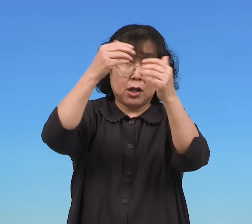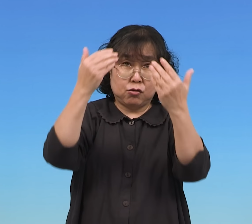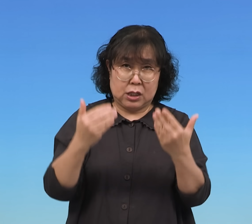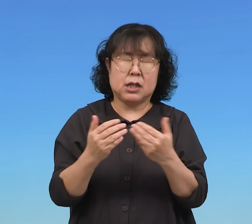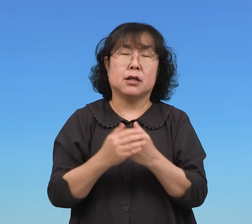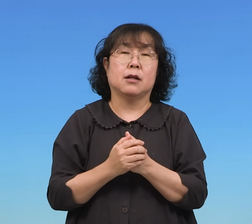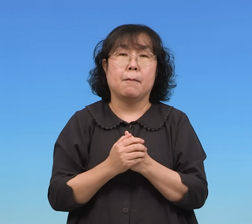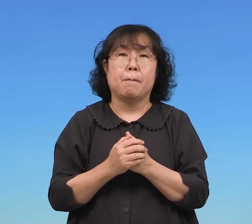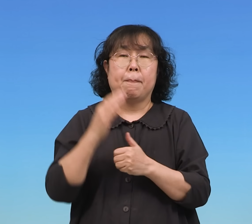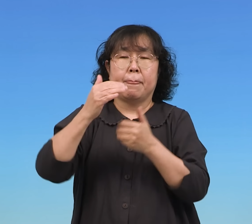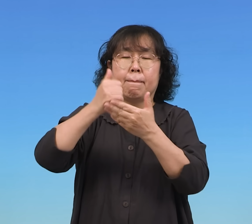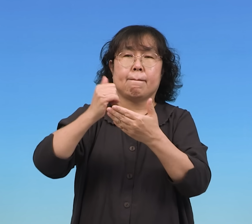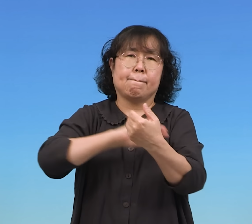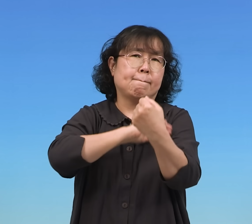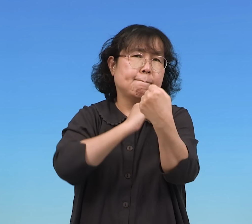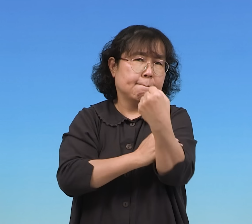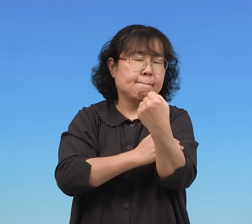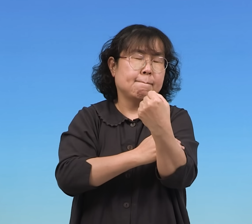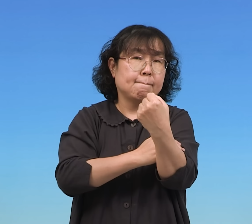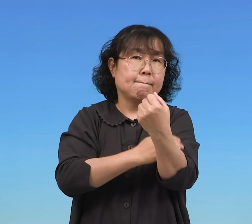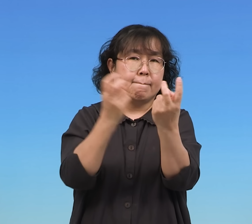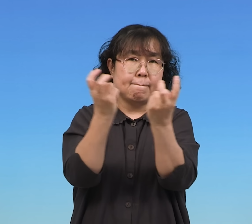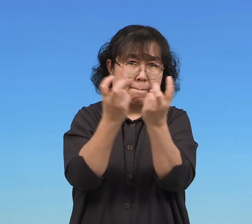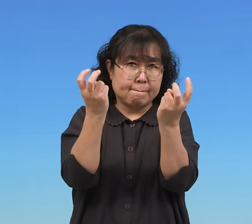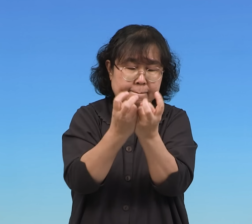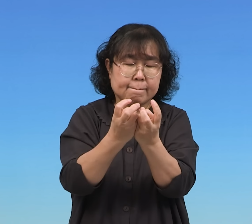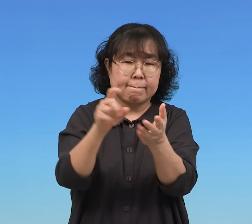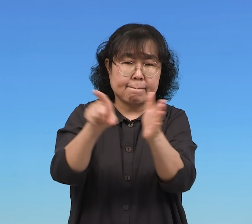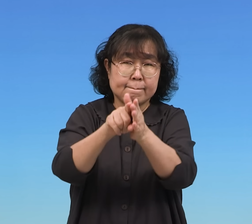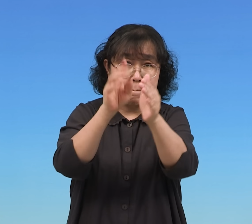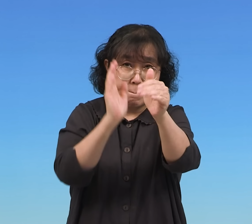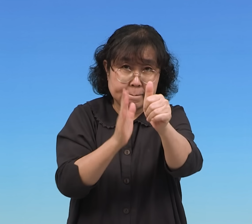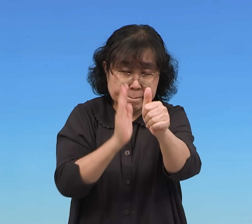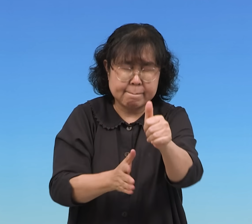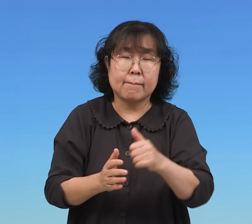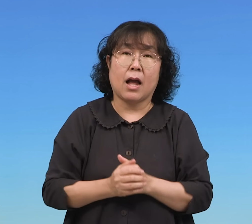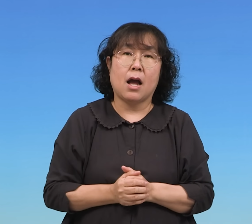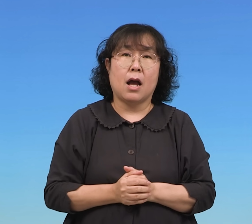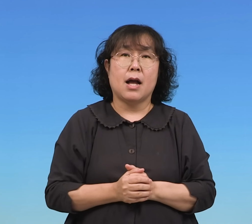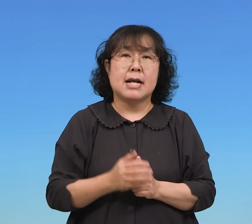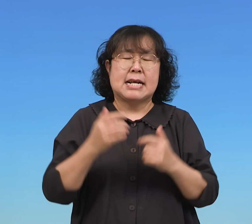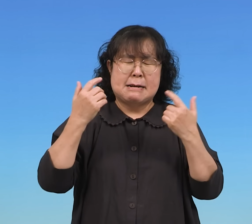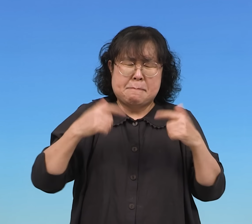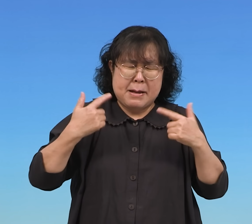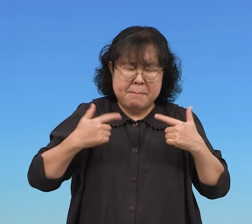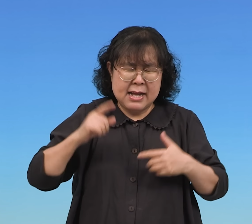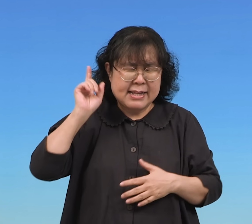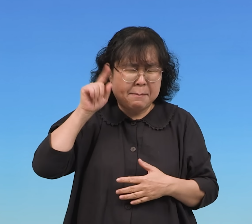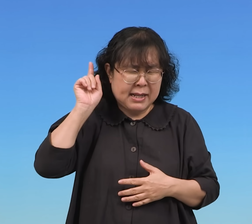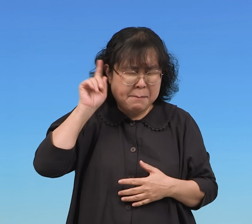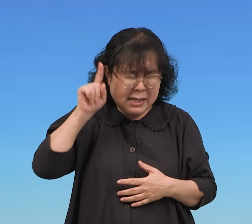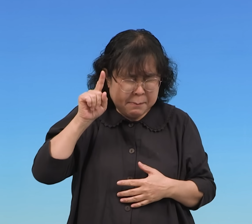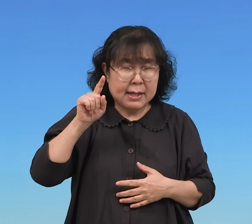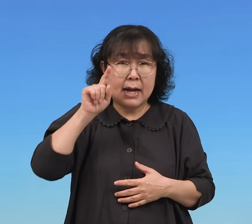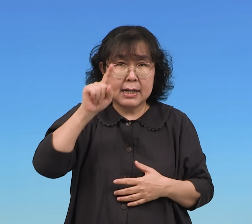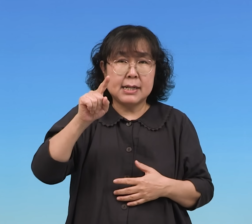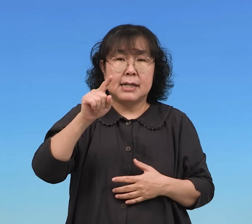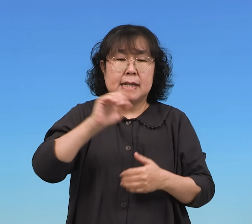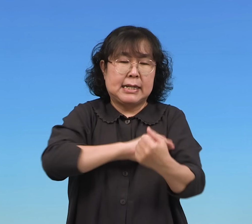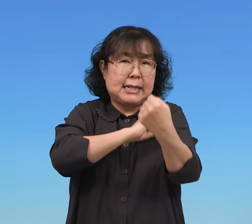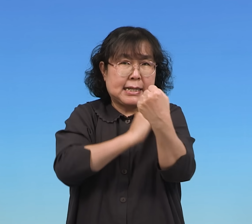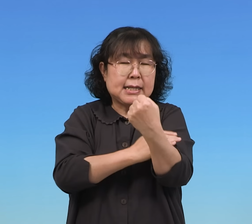주시는 하나님의 능력의 도구인 줄 믿으시기 바랍니다. 믿는 정도가 아니라 날마다 그것을 누리고